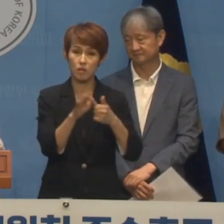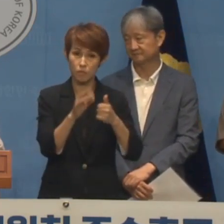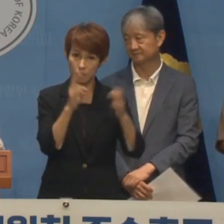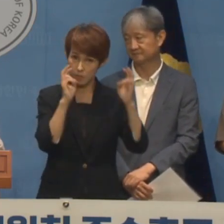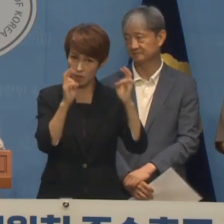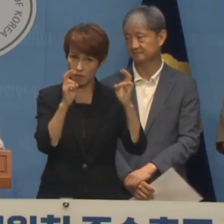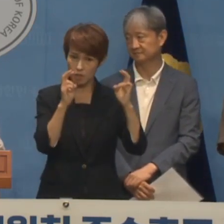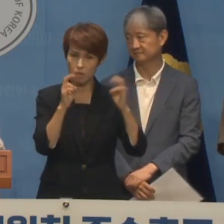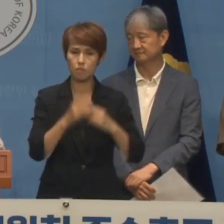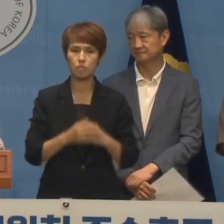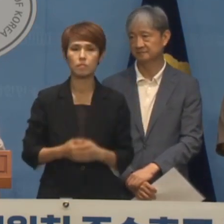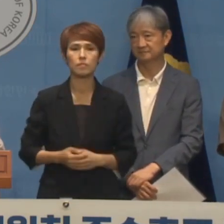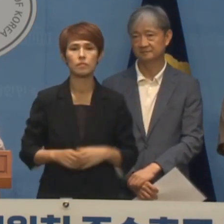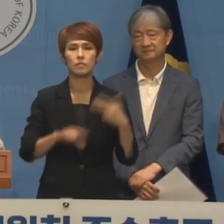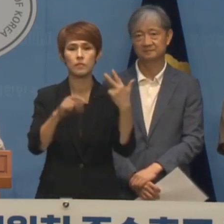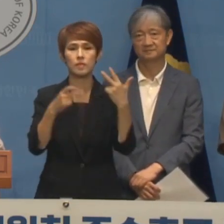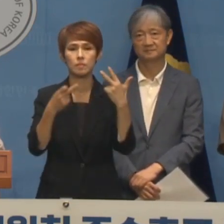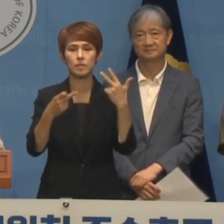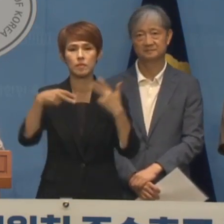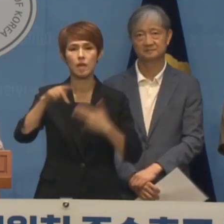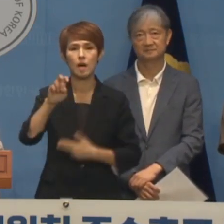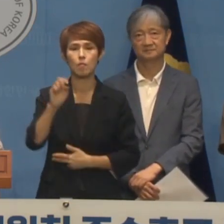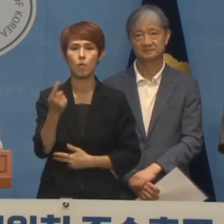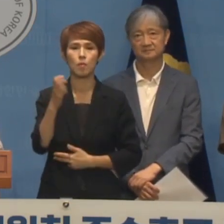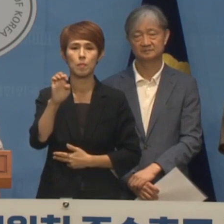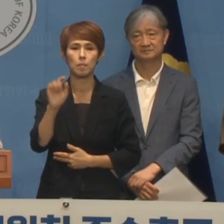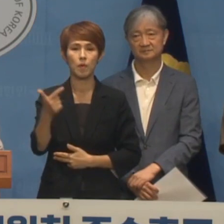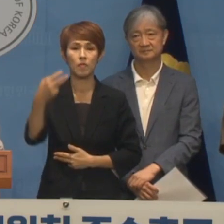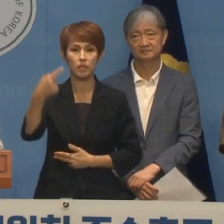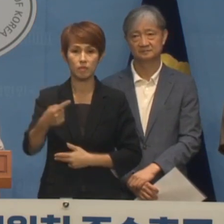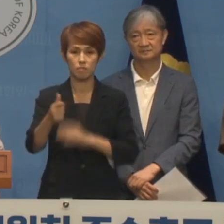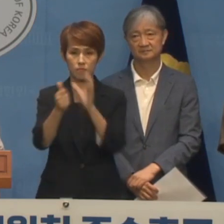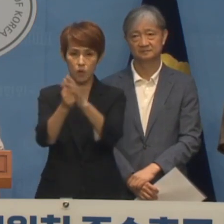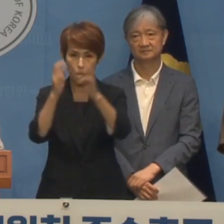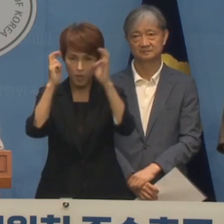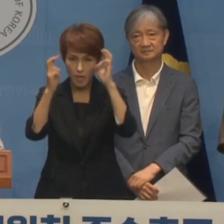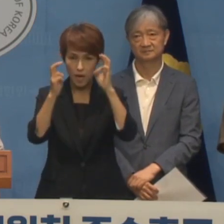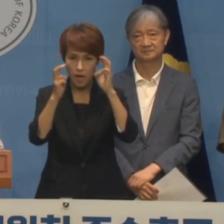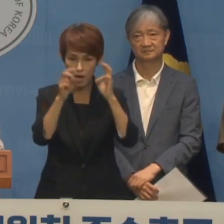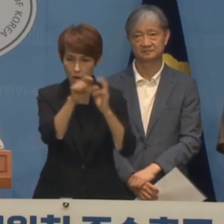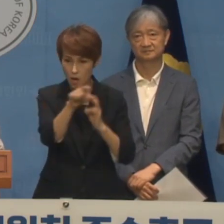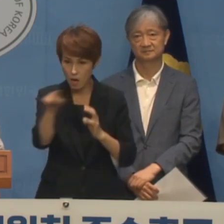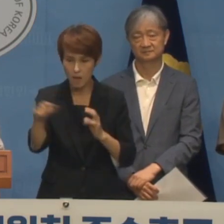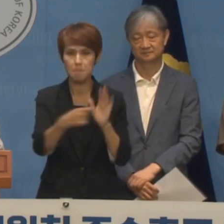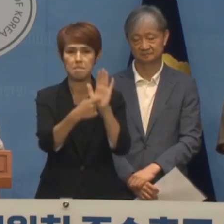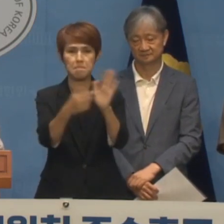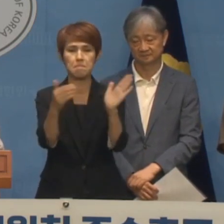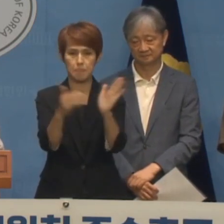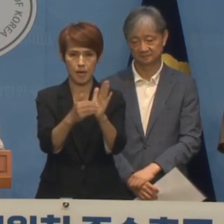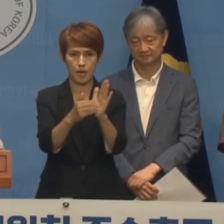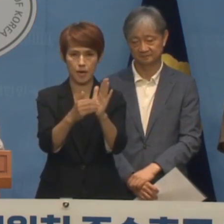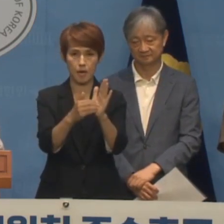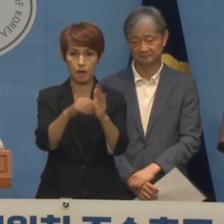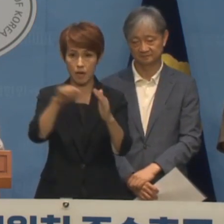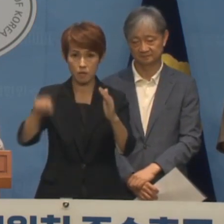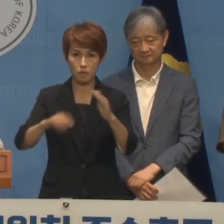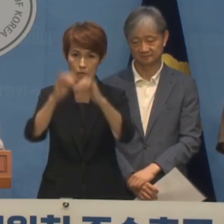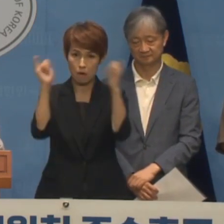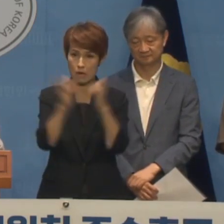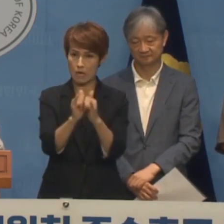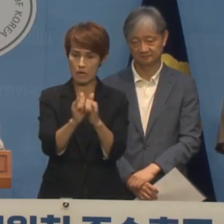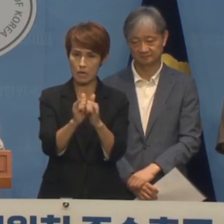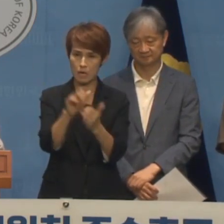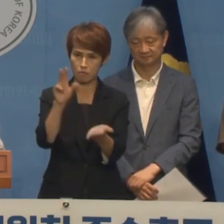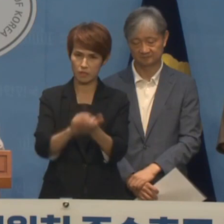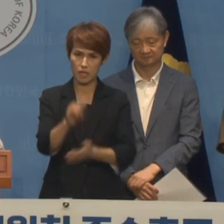말씀하셨지만 지난 12일 사모펀드 위탁 운용사 선정을 발표했고 그 속에서 반사회적 행태로